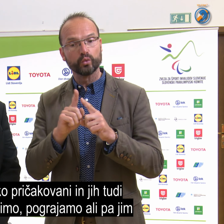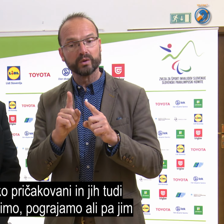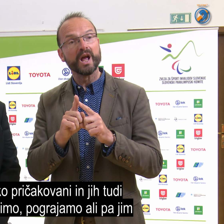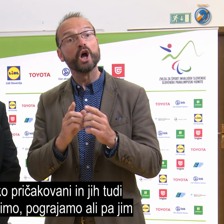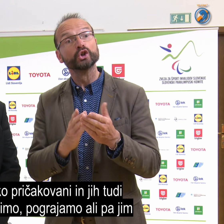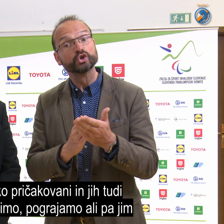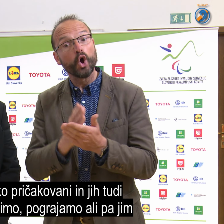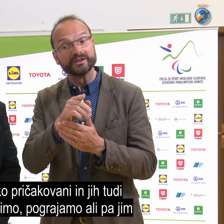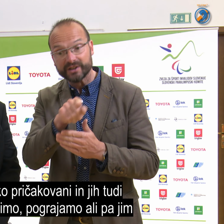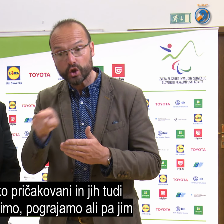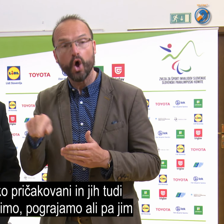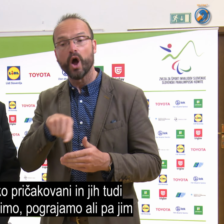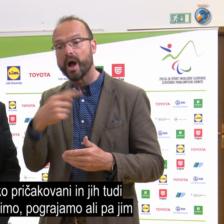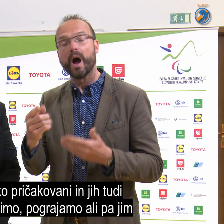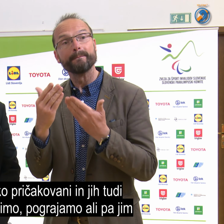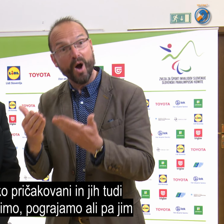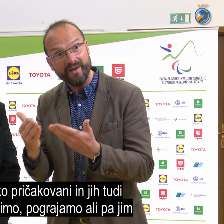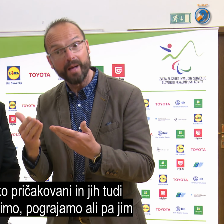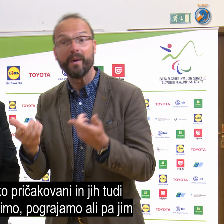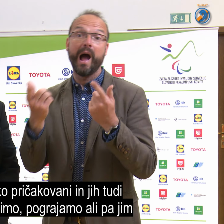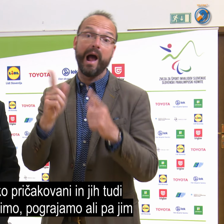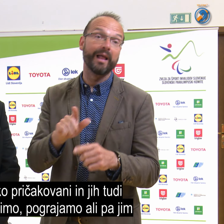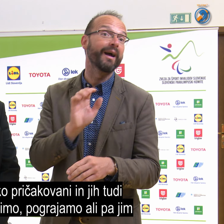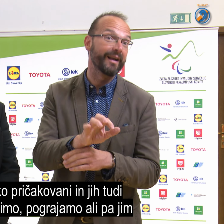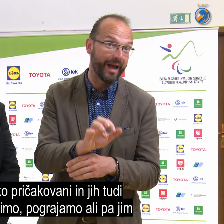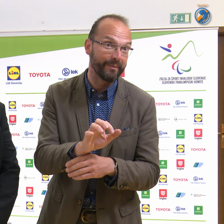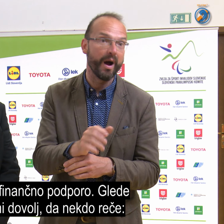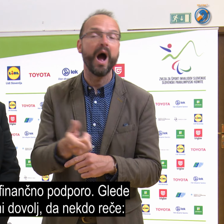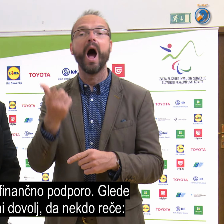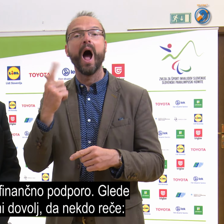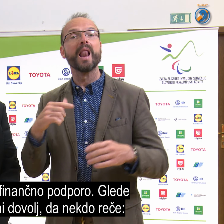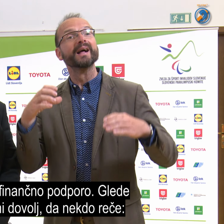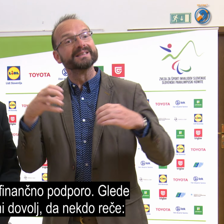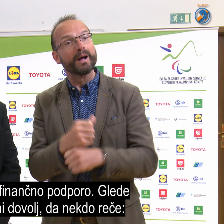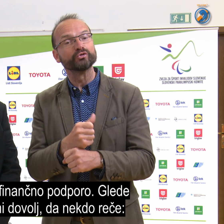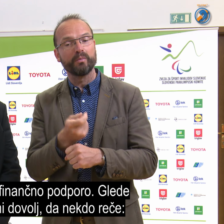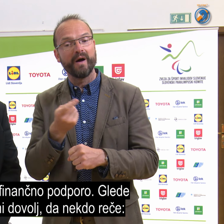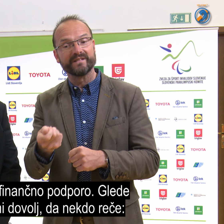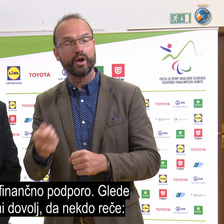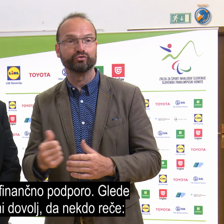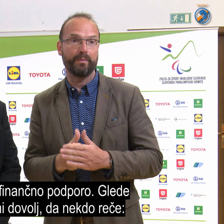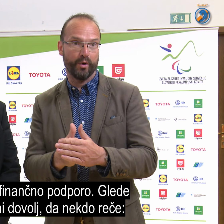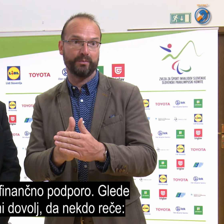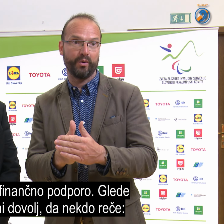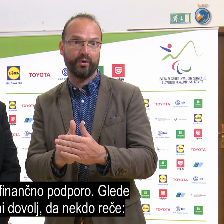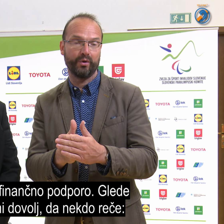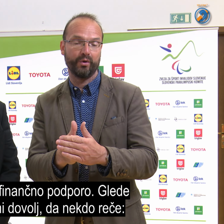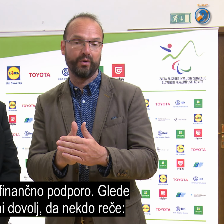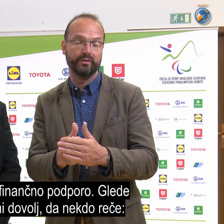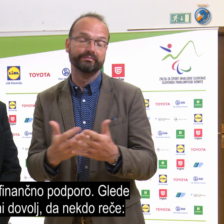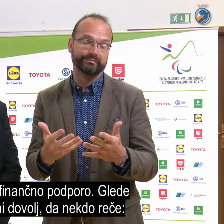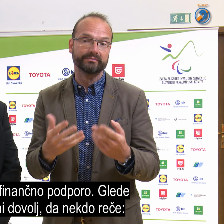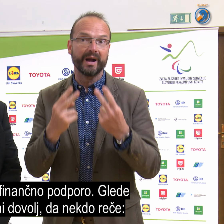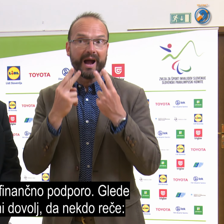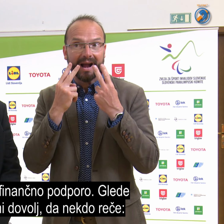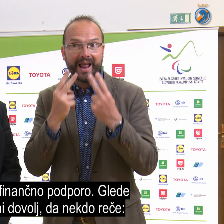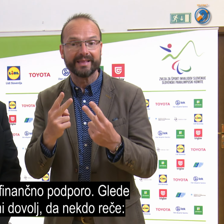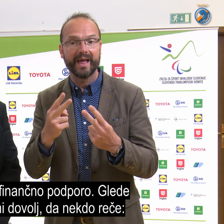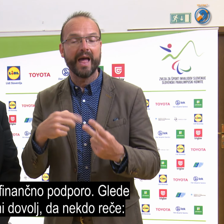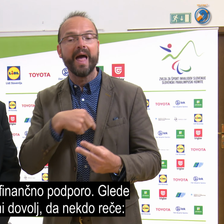to pohvalimo ali ograjamo ali pa zmanjšamo finančno podporo. Glede na to ni